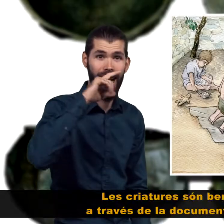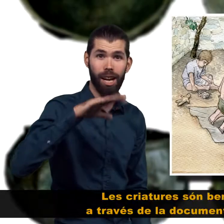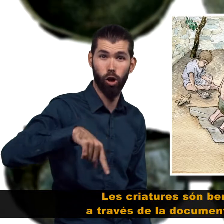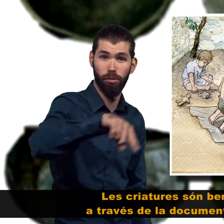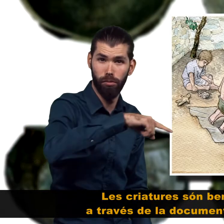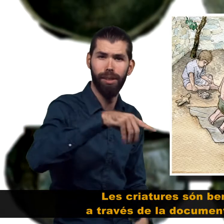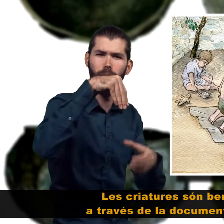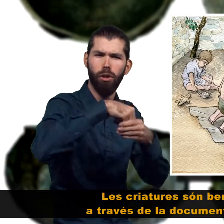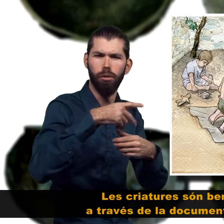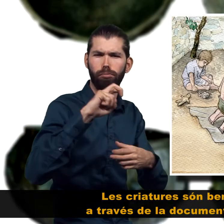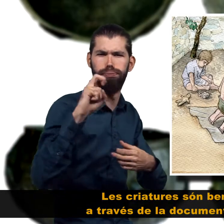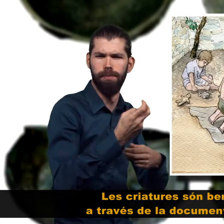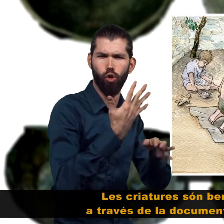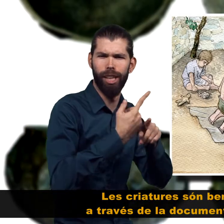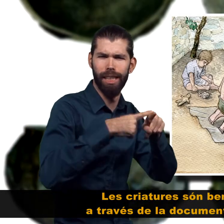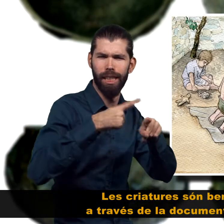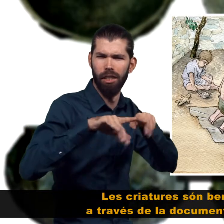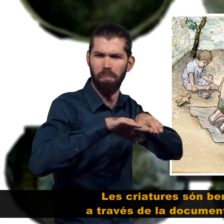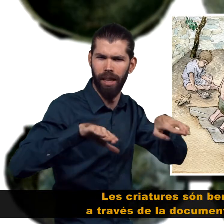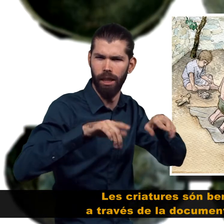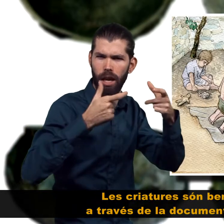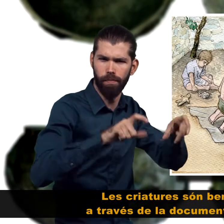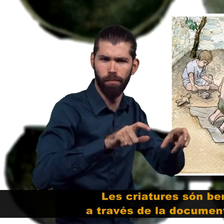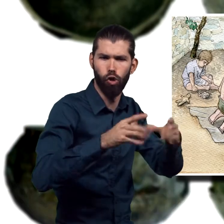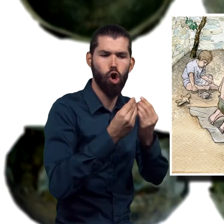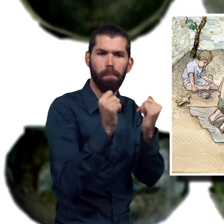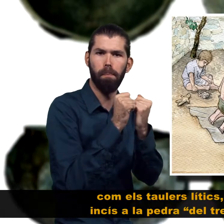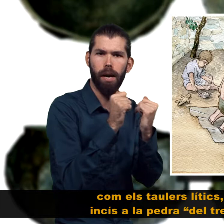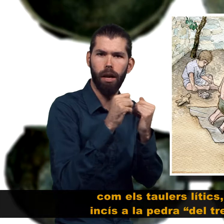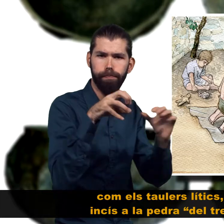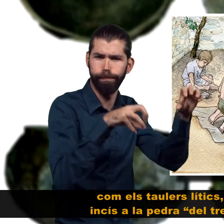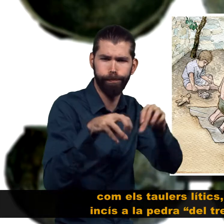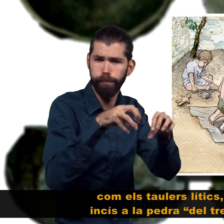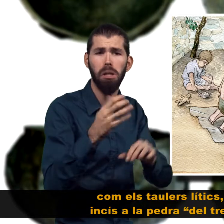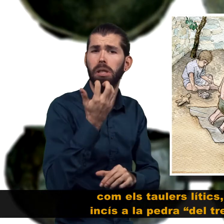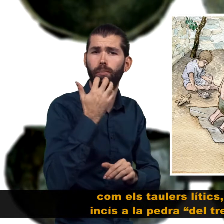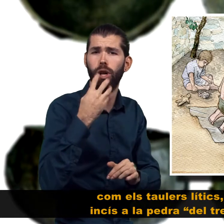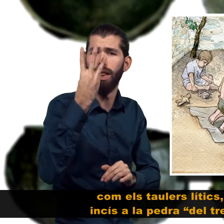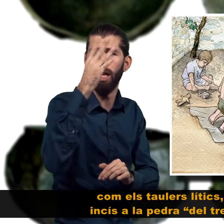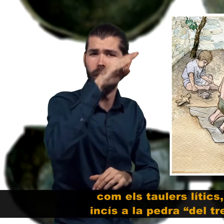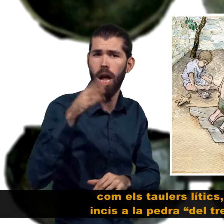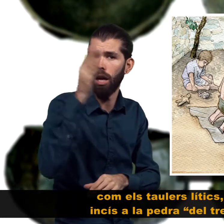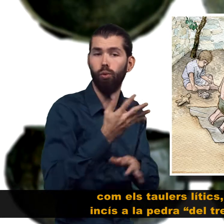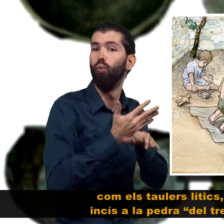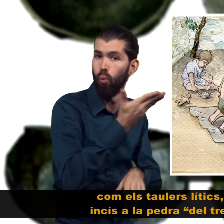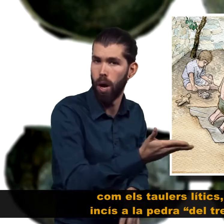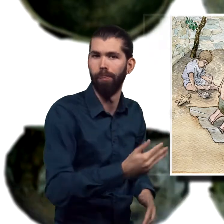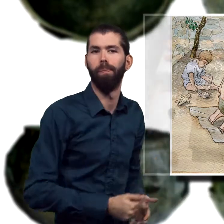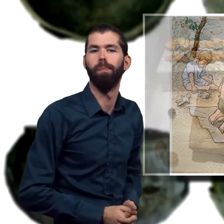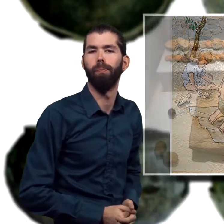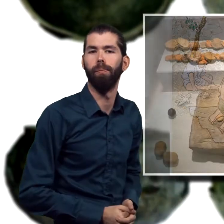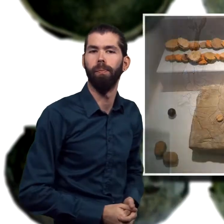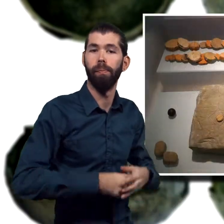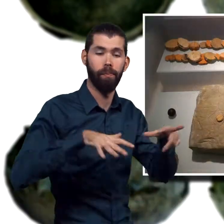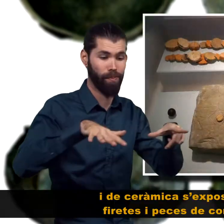Les criatures són ben presents a través de la documentació de jocs com els taulers lítics, amb el joc incís a la pedra del 3